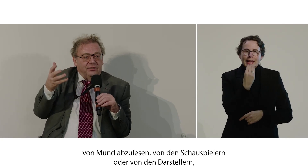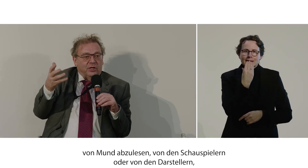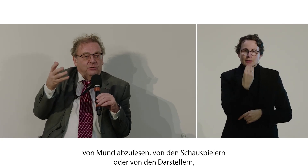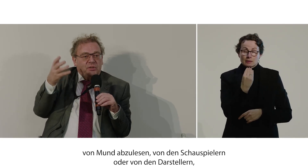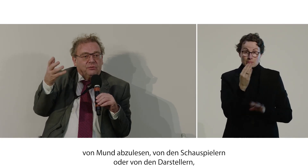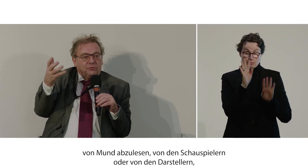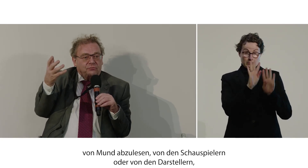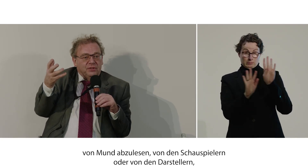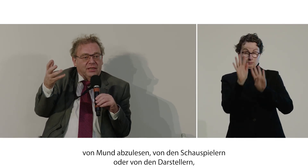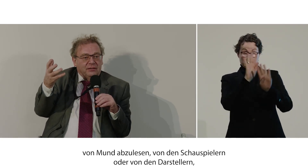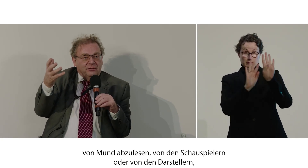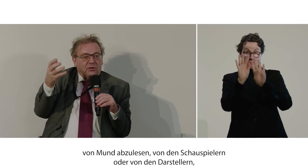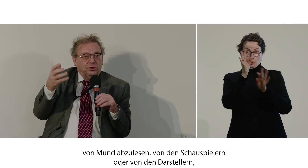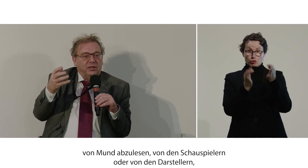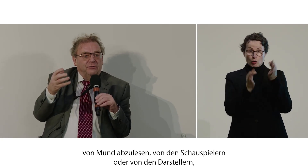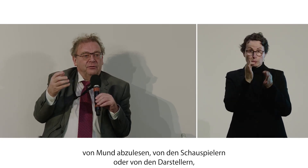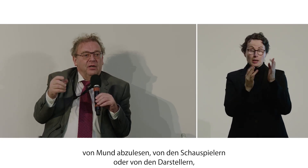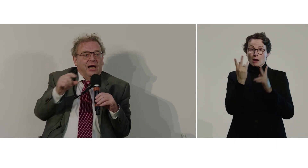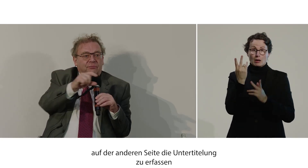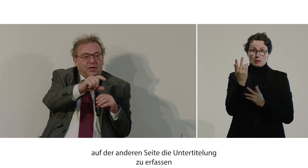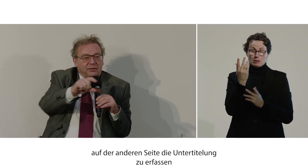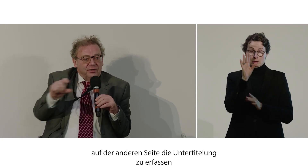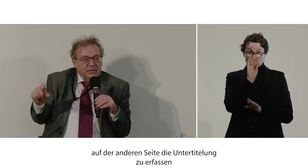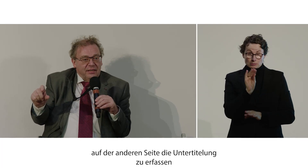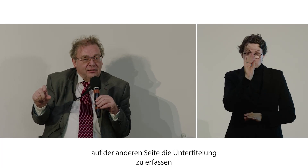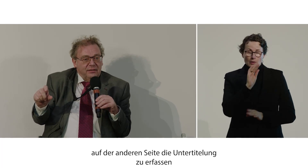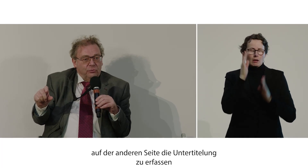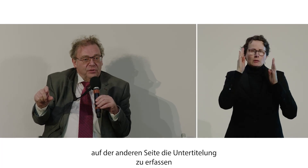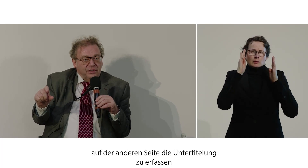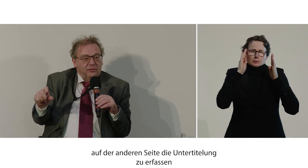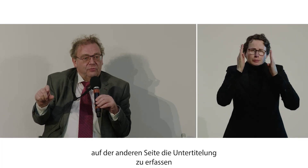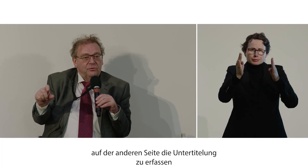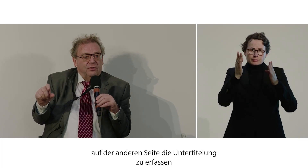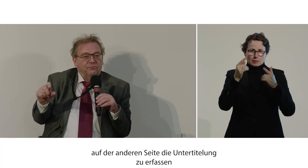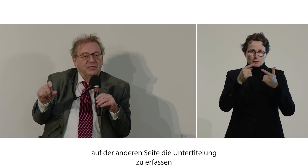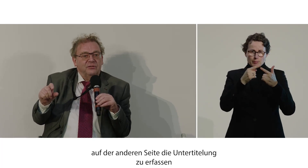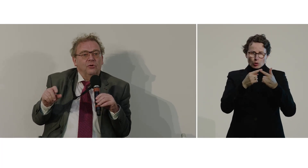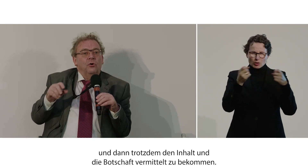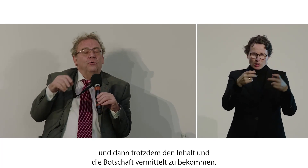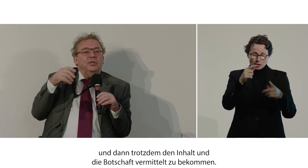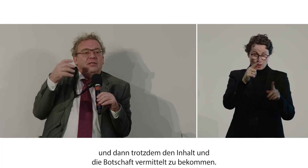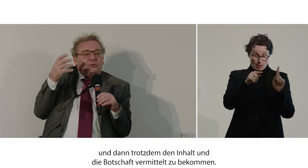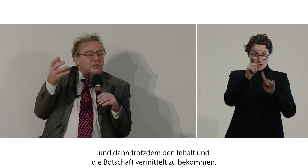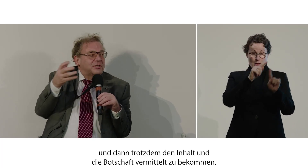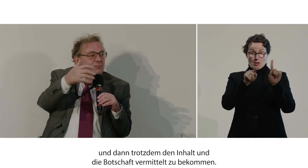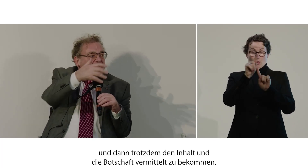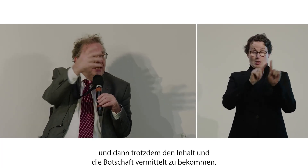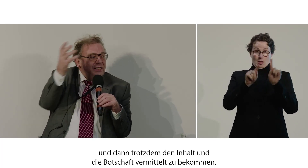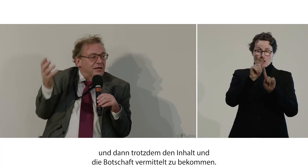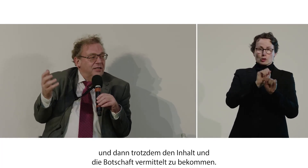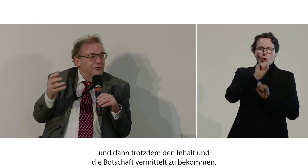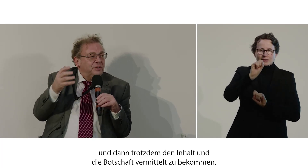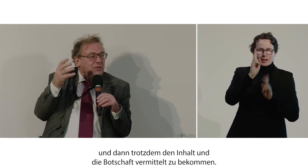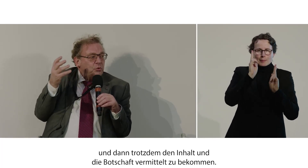den Schauspielern oder von den Darstellern, auf der anderen Seite die Untertitelung zu erfassen und dann trotzdem